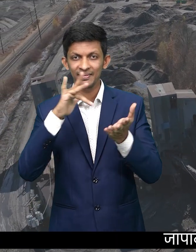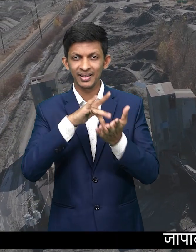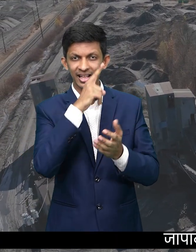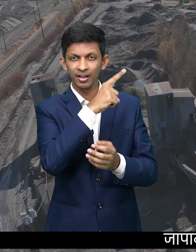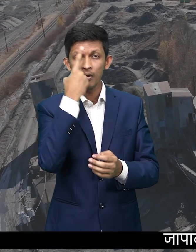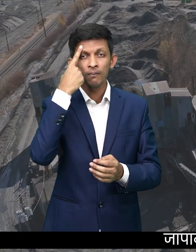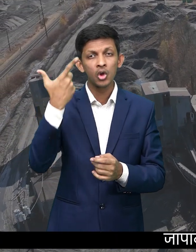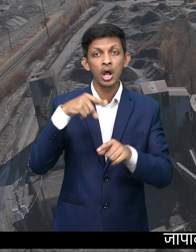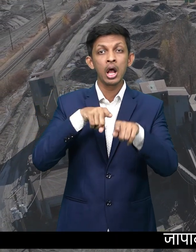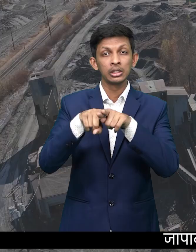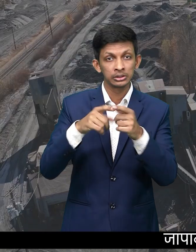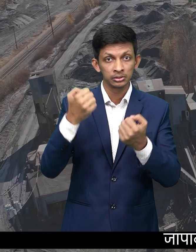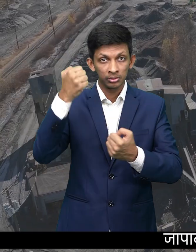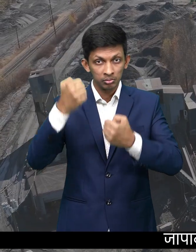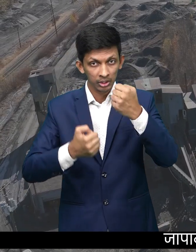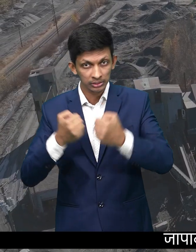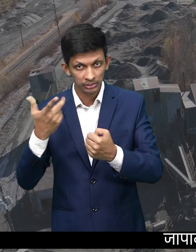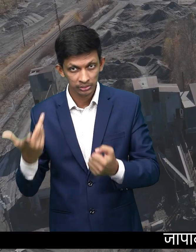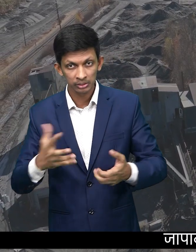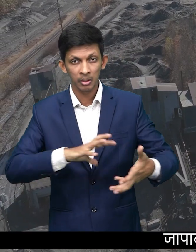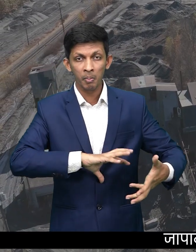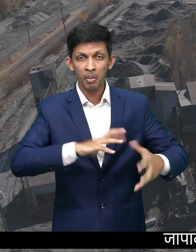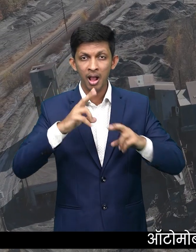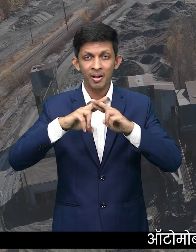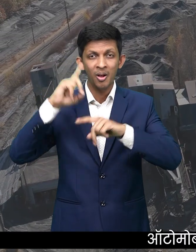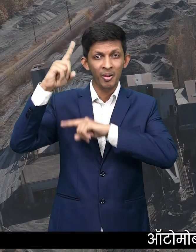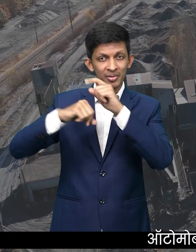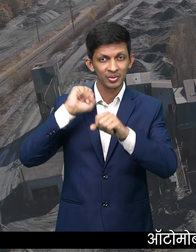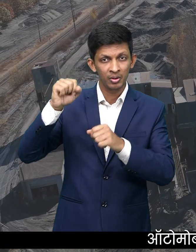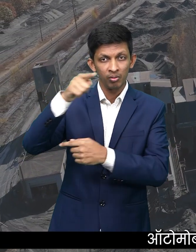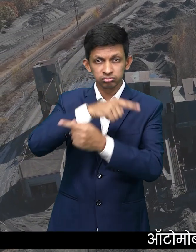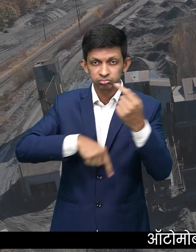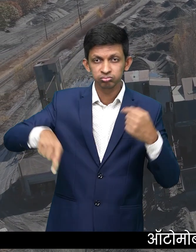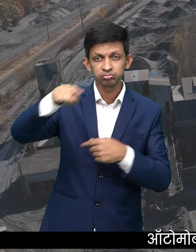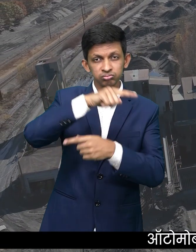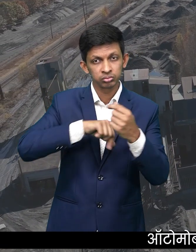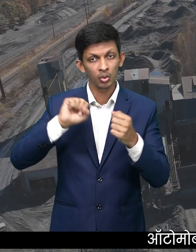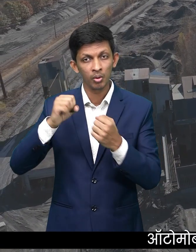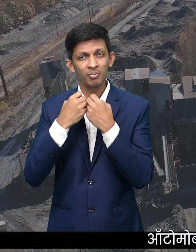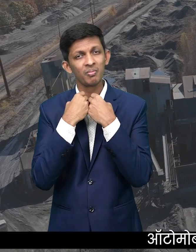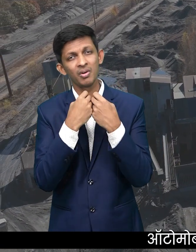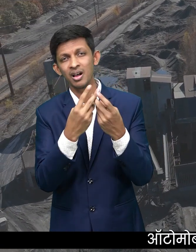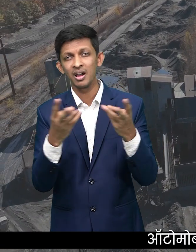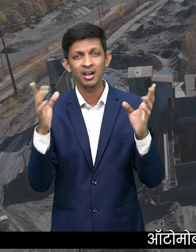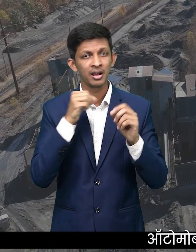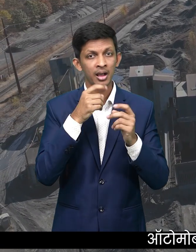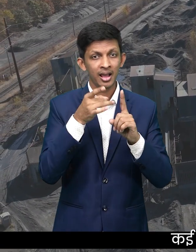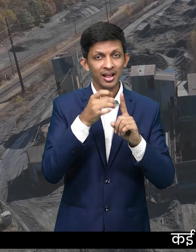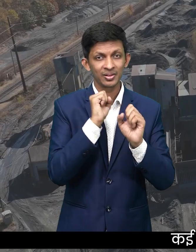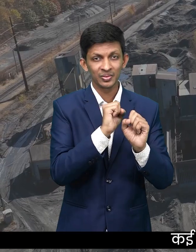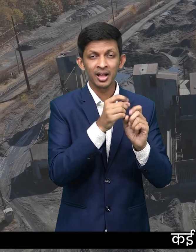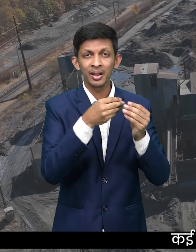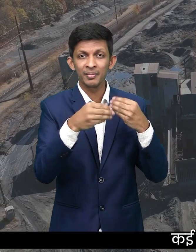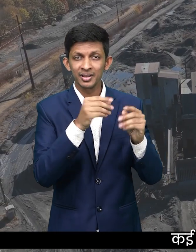जापान में उदाहरण के लिए कार निर्माता ऑटोमोबाइल बनाने में उपयोग किए जाने वाले